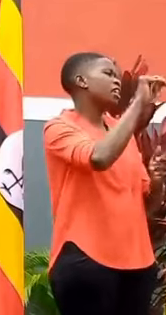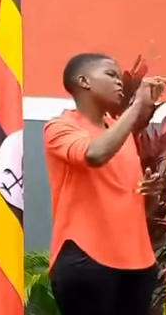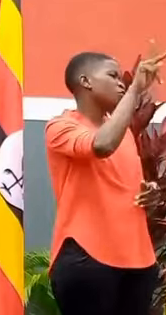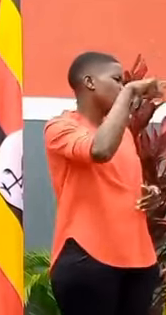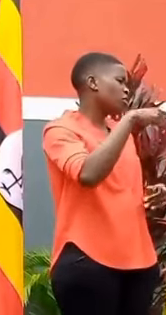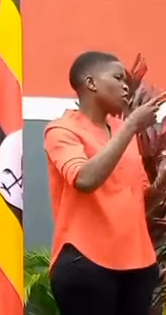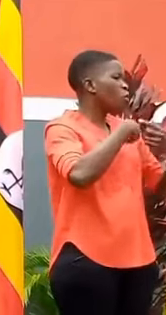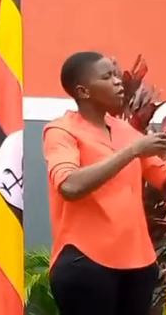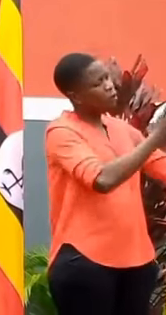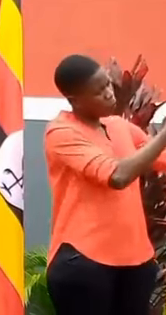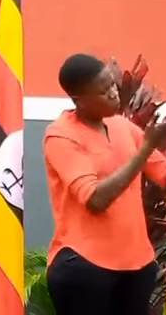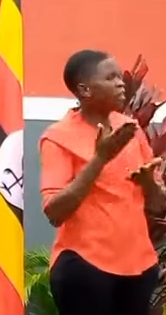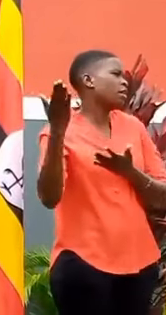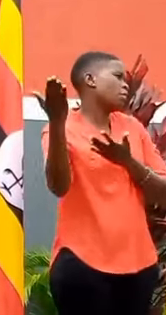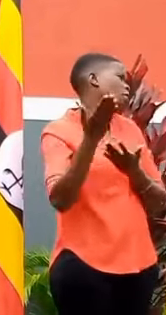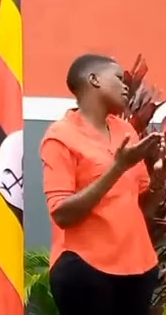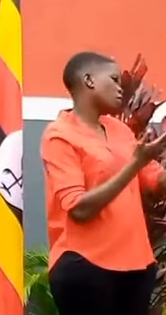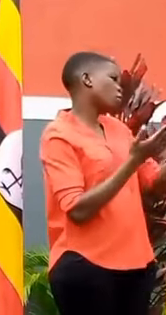Tubaaniriza nnyo nnyo nnyo,